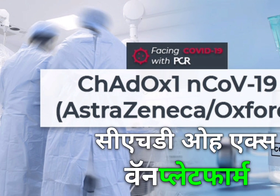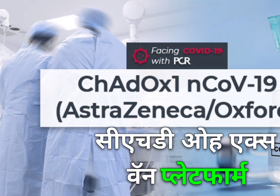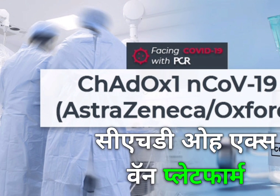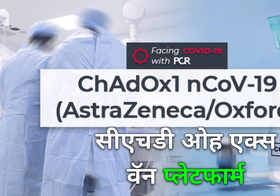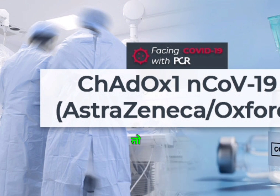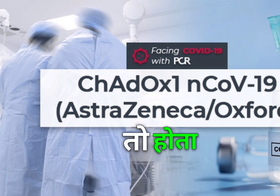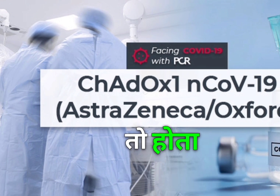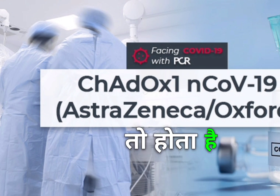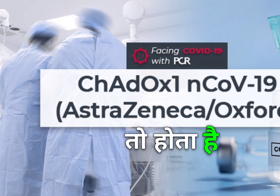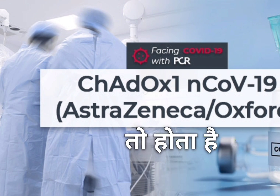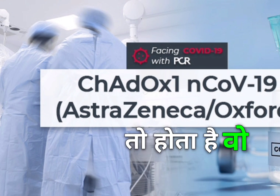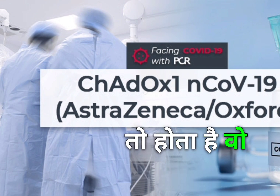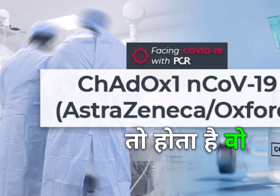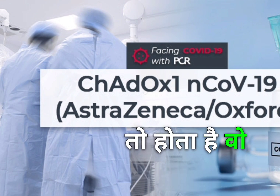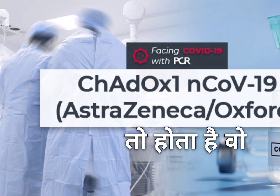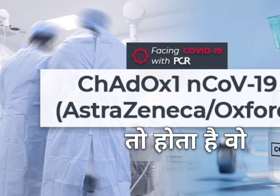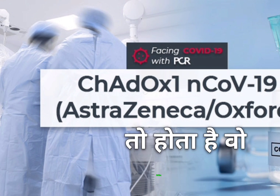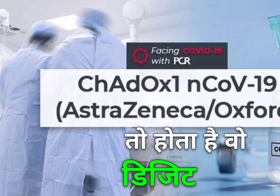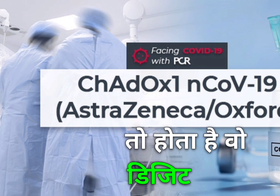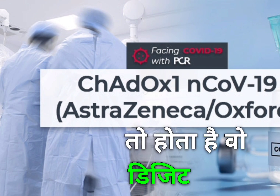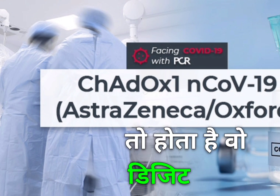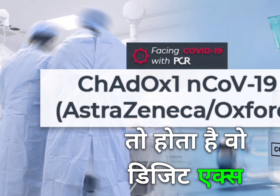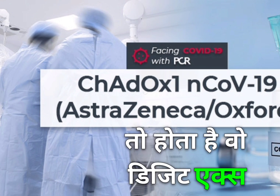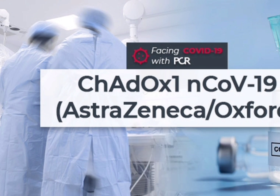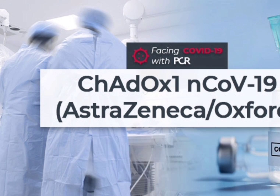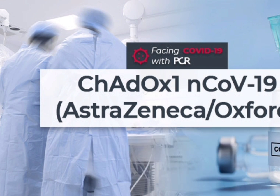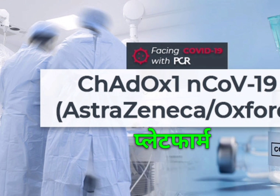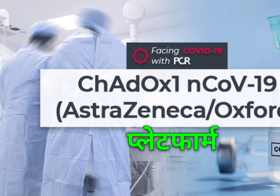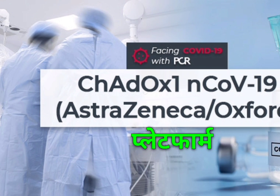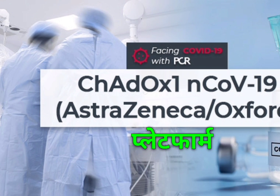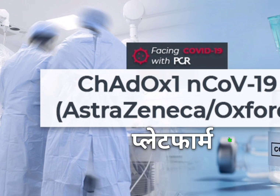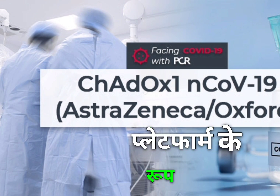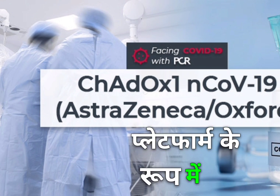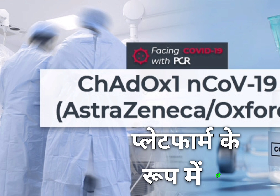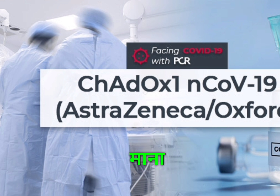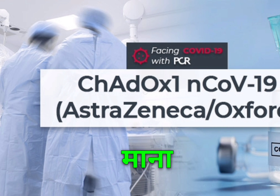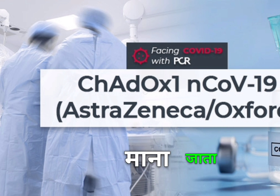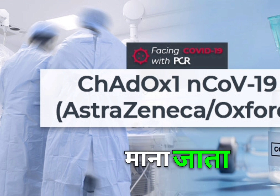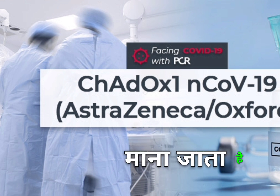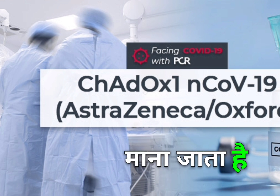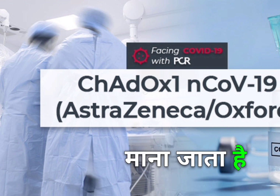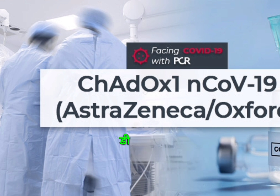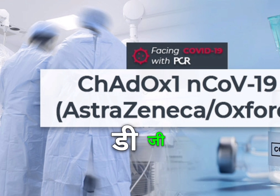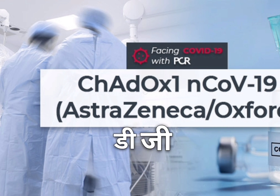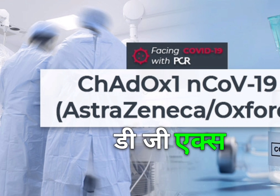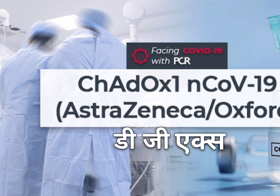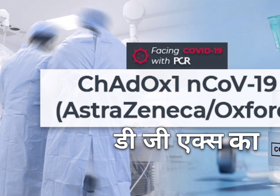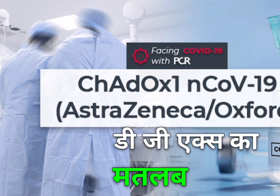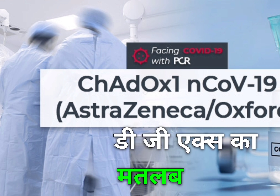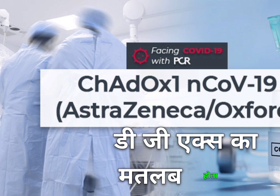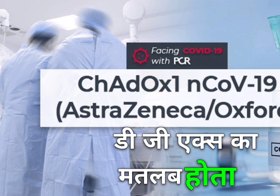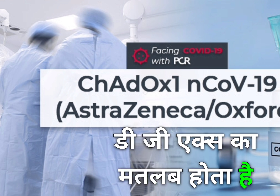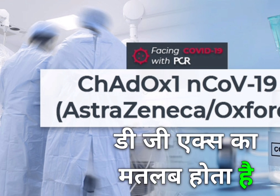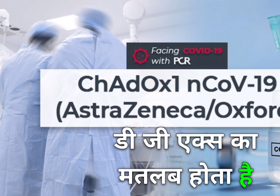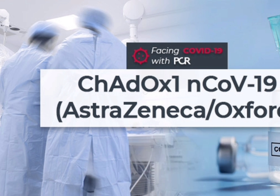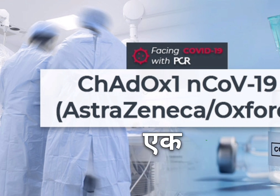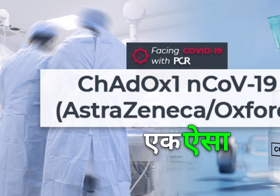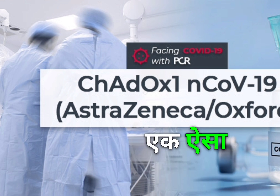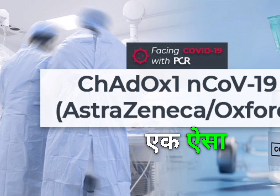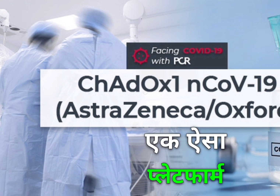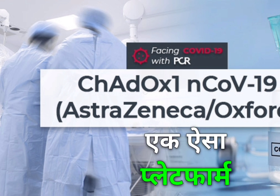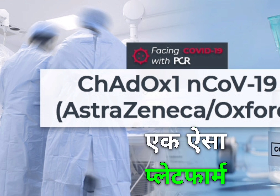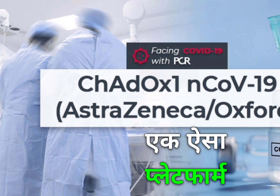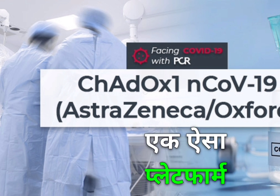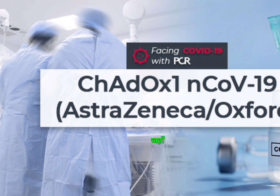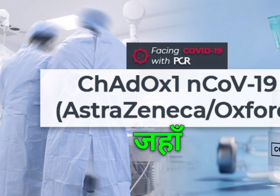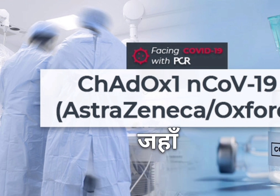CHAdOx1 प्लेटफॉर्म तो होता है वो डिजीज एक्स प्लेटफॉर्म के रूप में भी माना जाता है। डिजीज एक्स का मतलब होता है एक